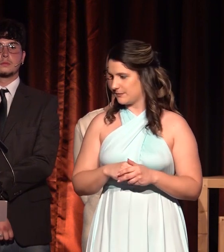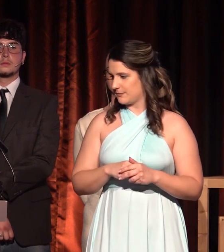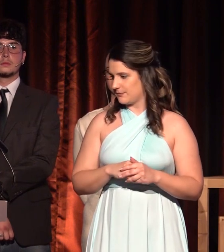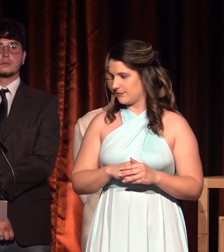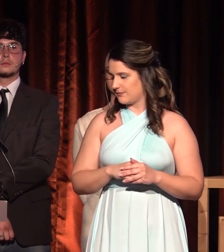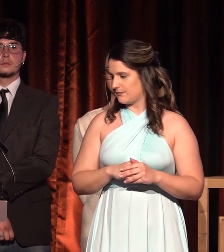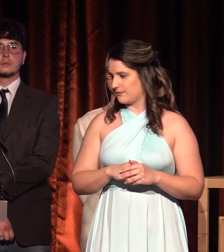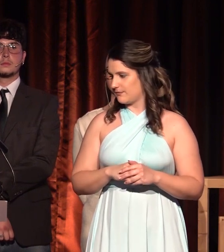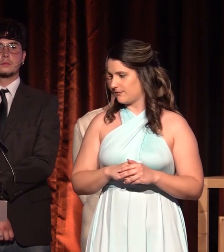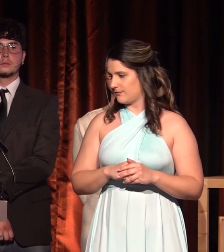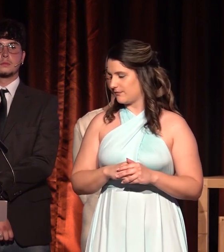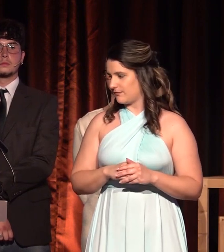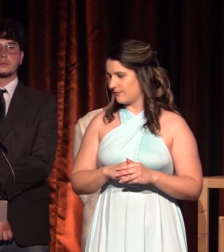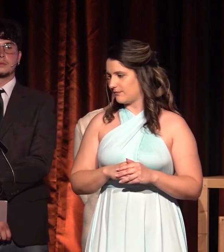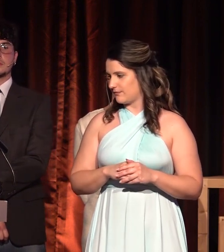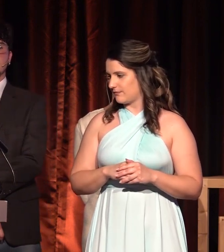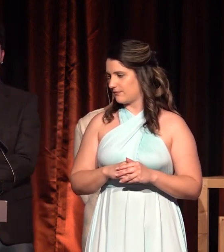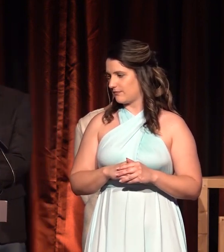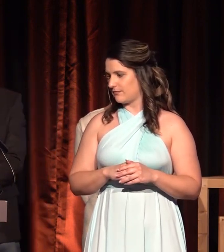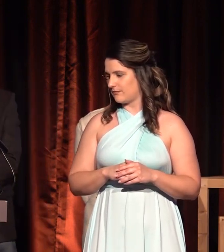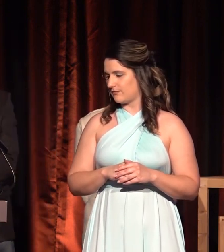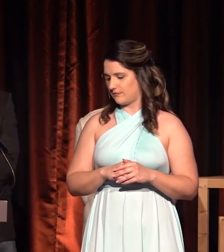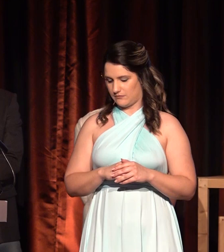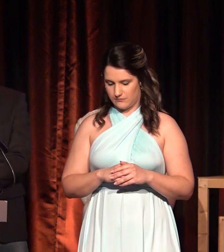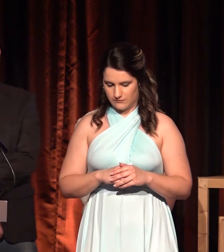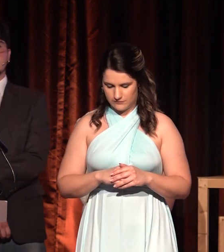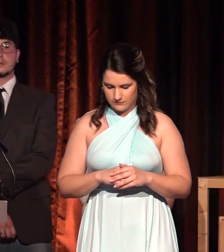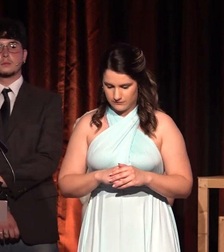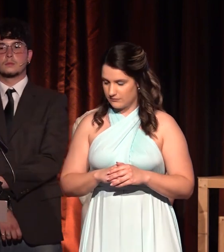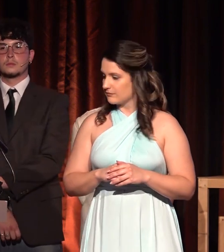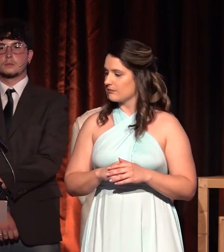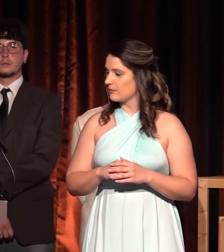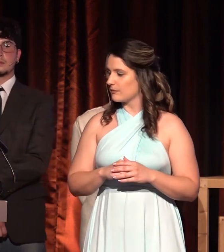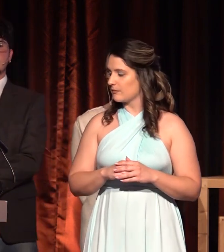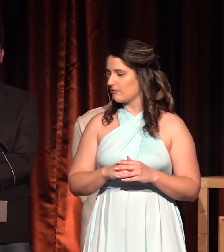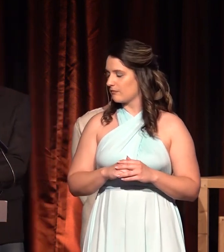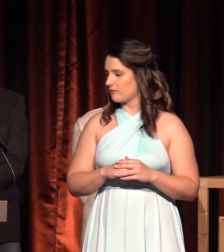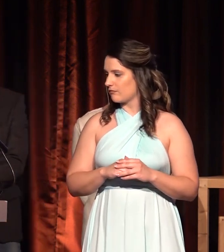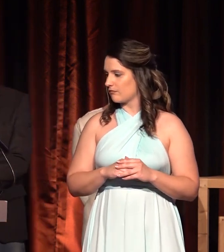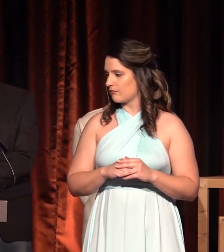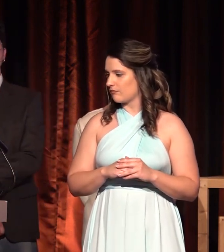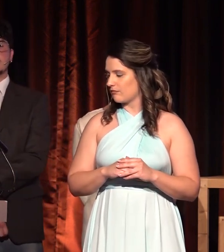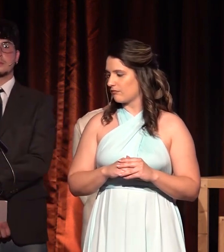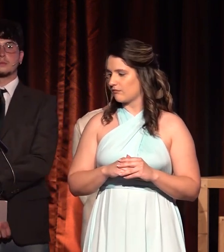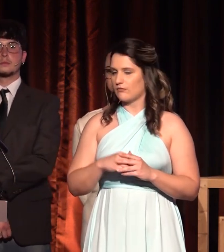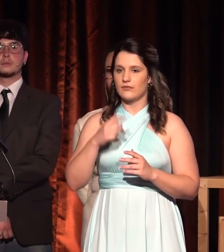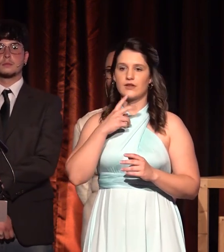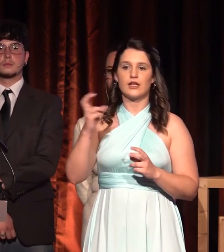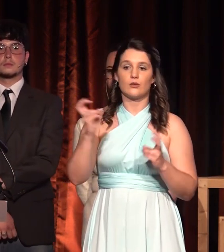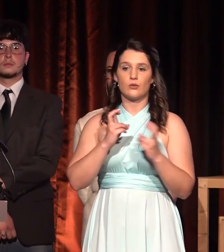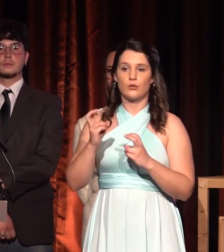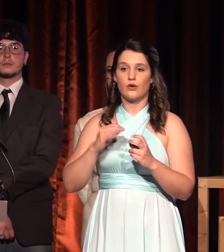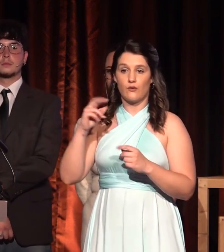el que decidiu fer a partir d'ara, sigui continuar en el vostre itinerari formatiu, sigui entrar en el mercat